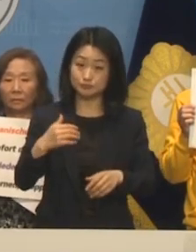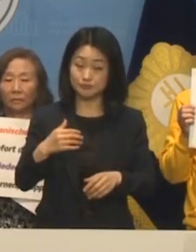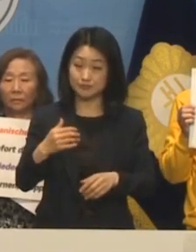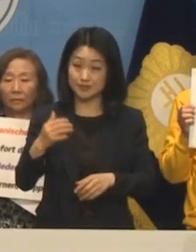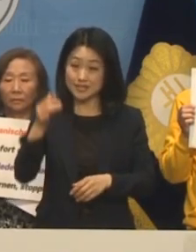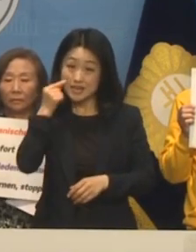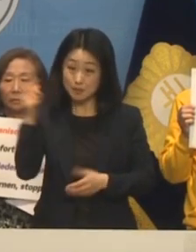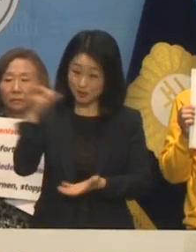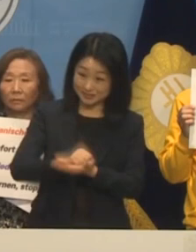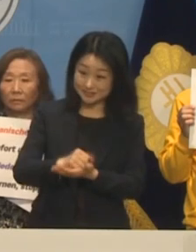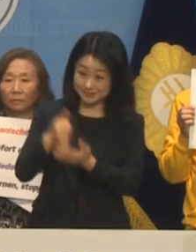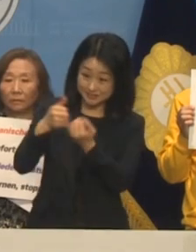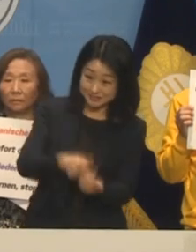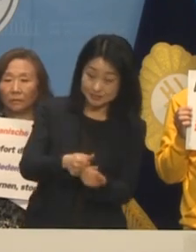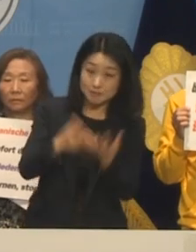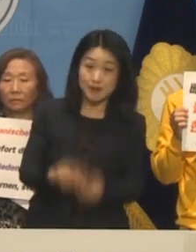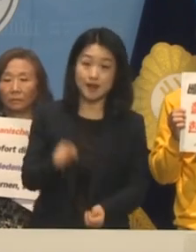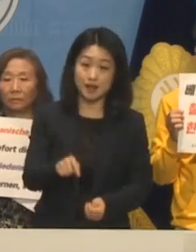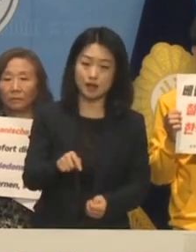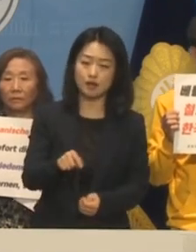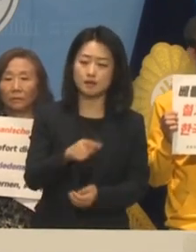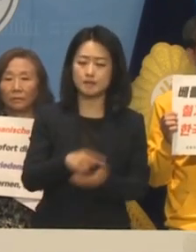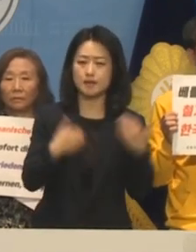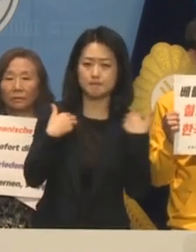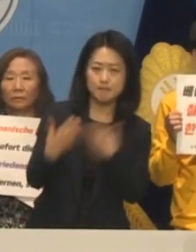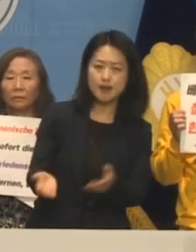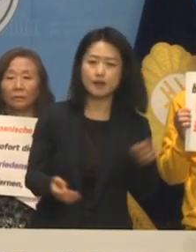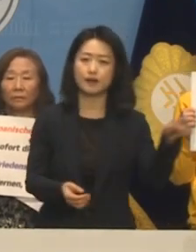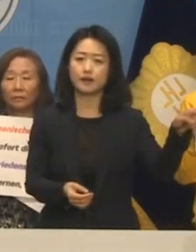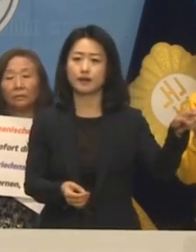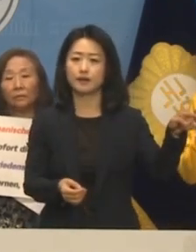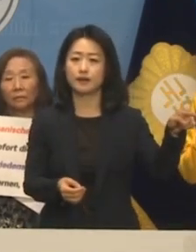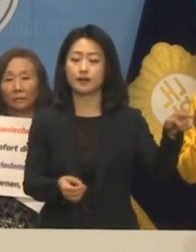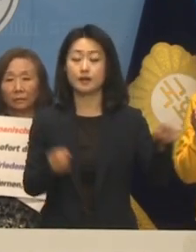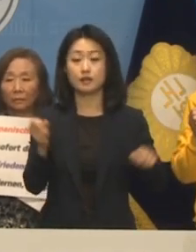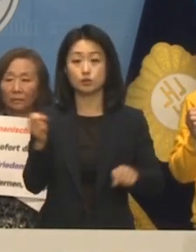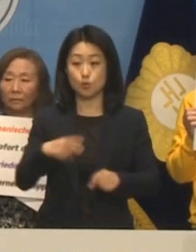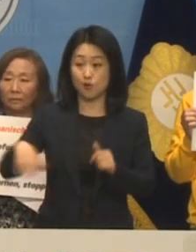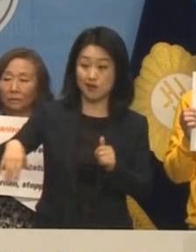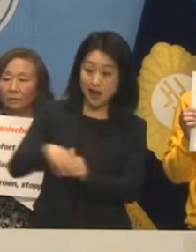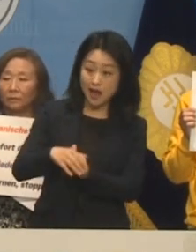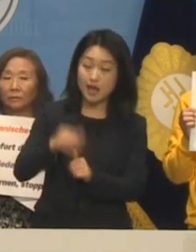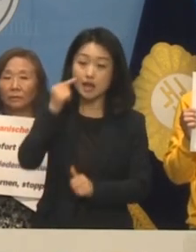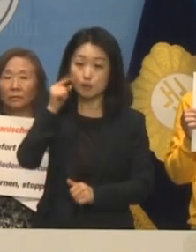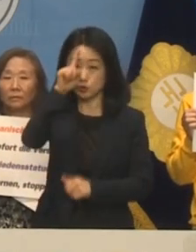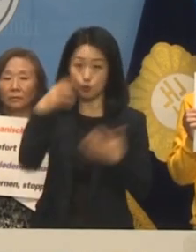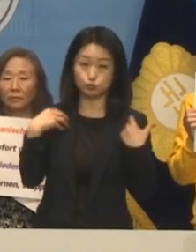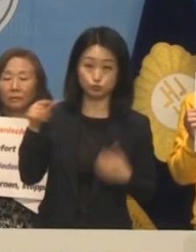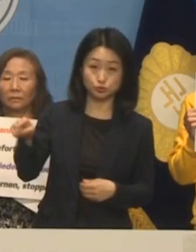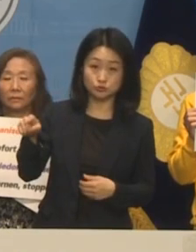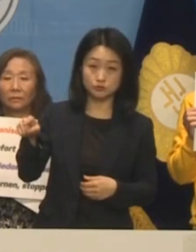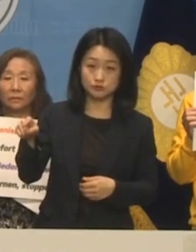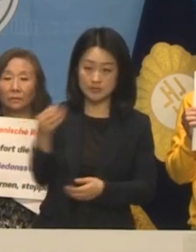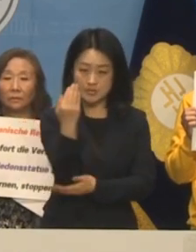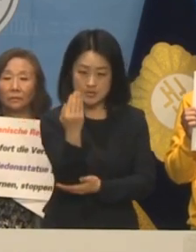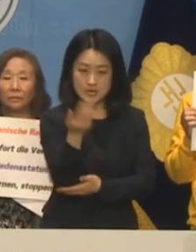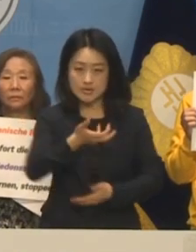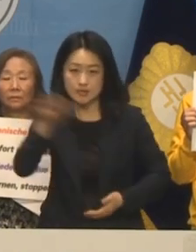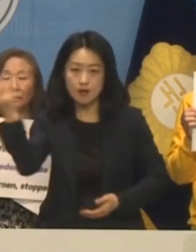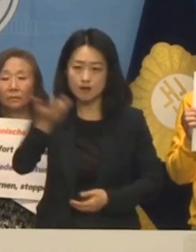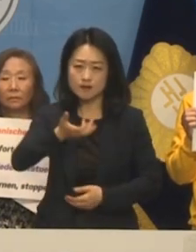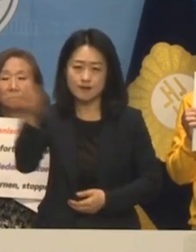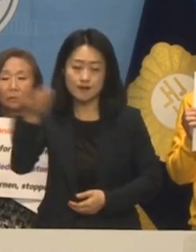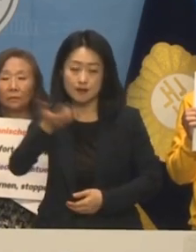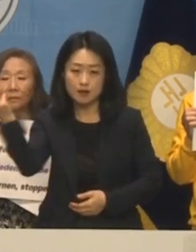책임을 방기한 것이며 뿐만 아니라 이미 상대국인 가해국인 일본 정부는 적극적으로 나서서